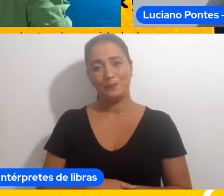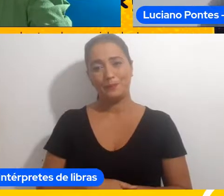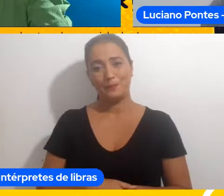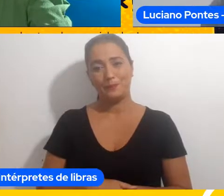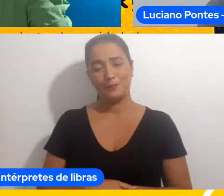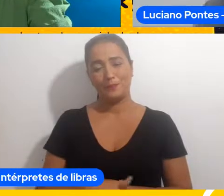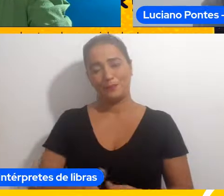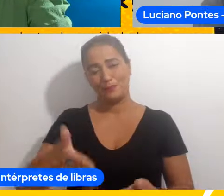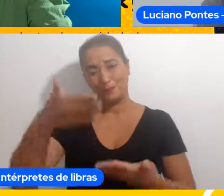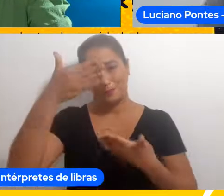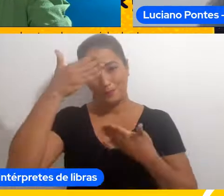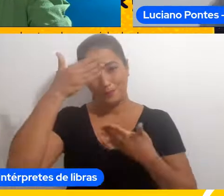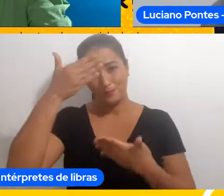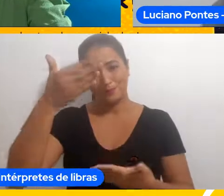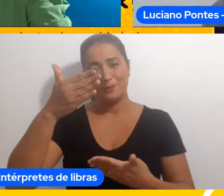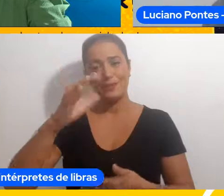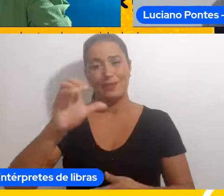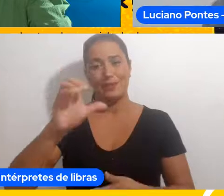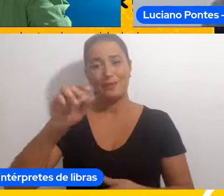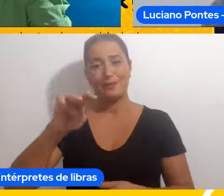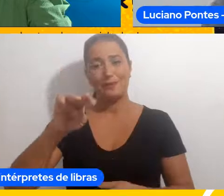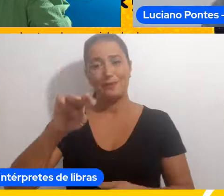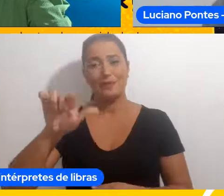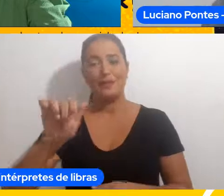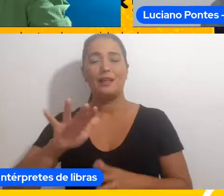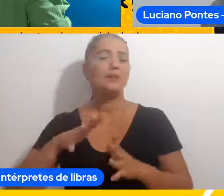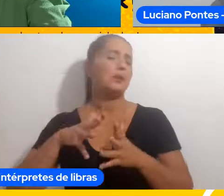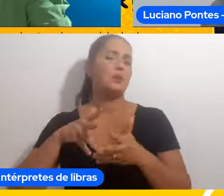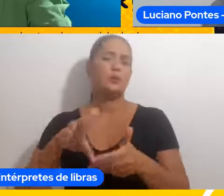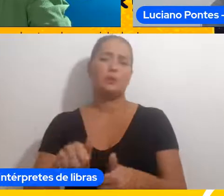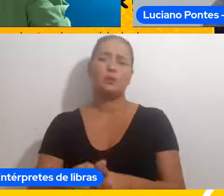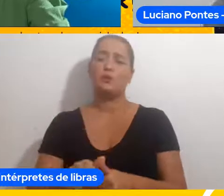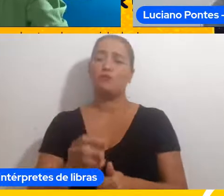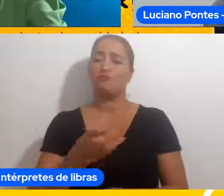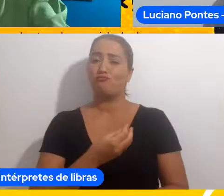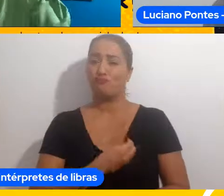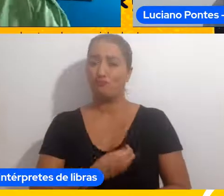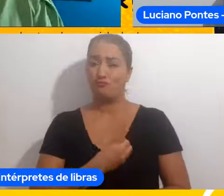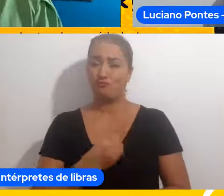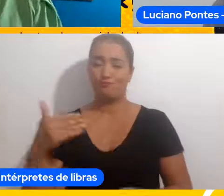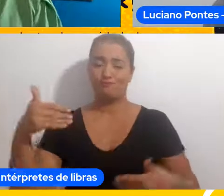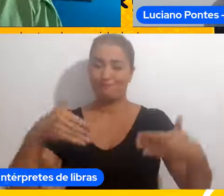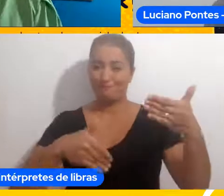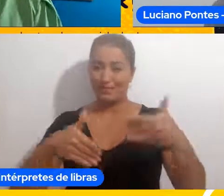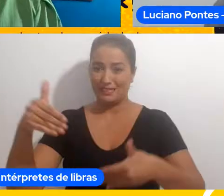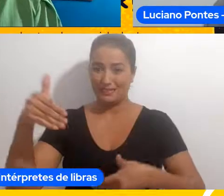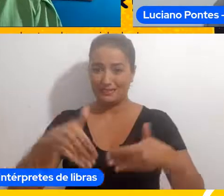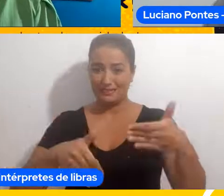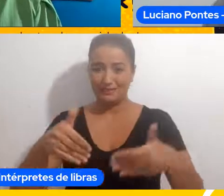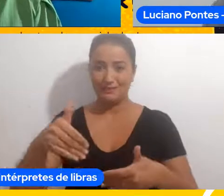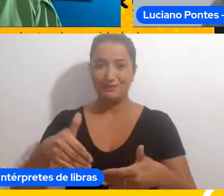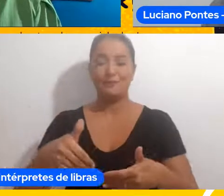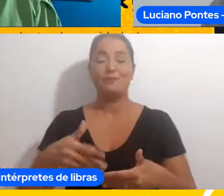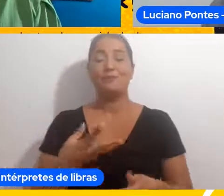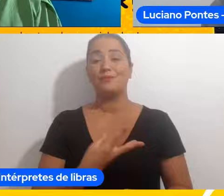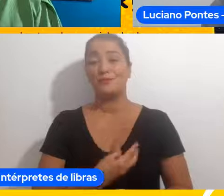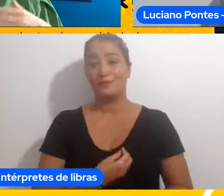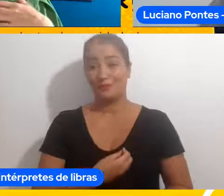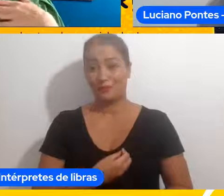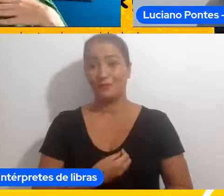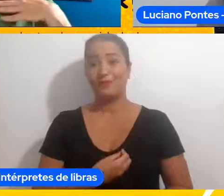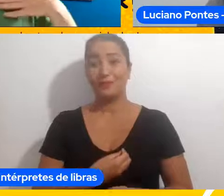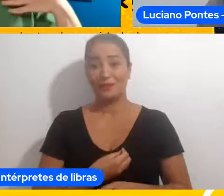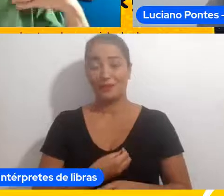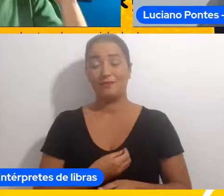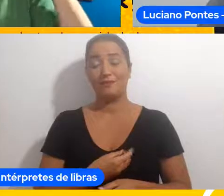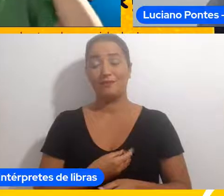Obrigado mais uma vez, Camila. Obrigado também a todo mundo que esteve aqui presente ao vivo nessa transmissão. Também